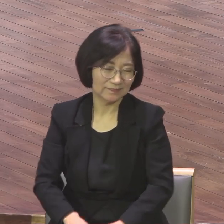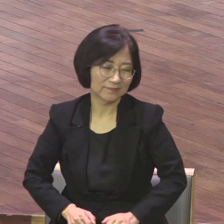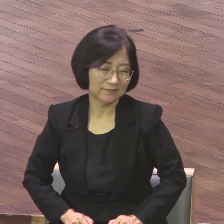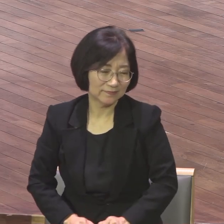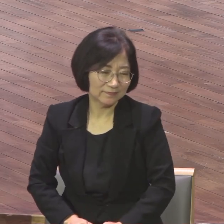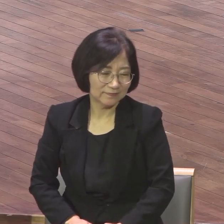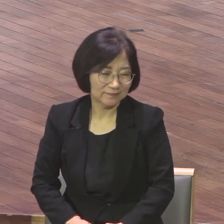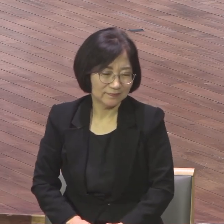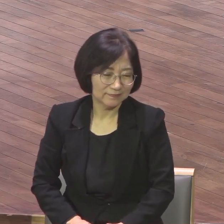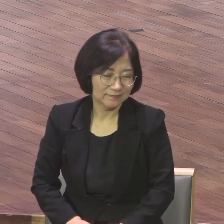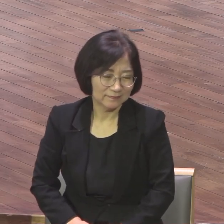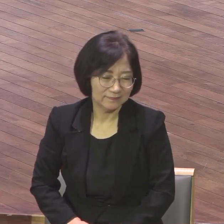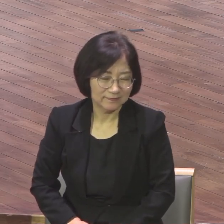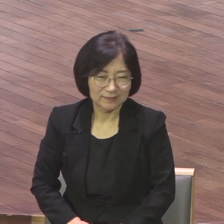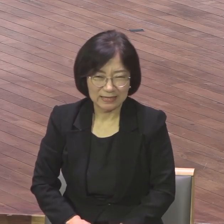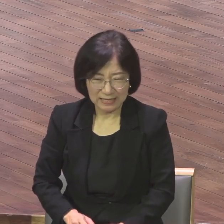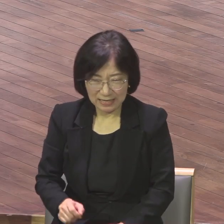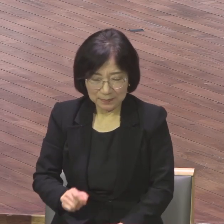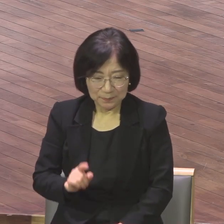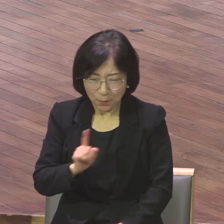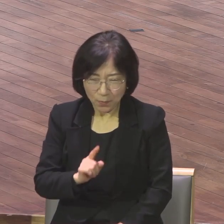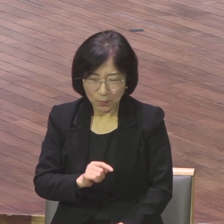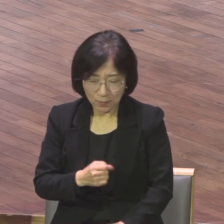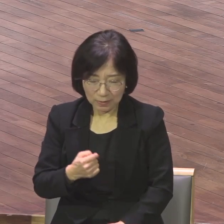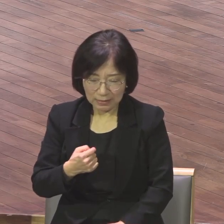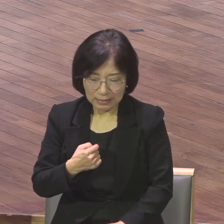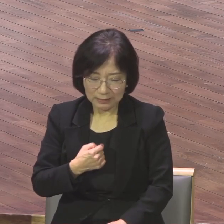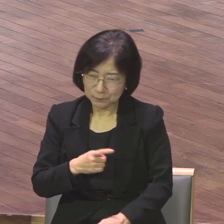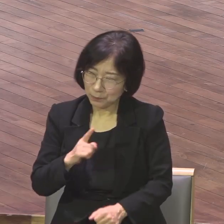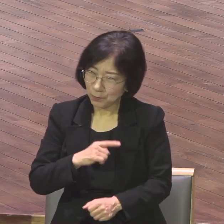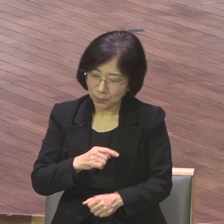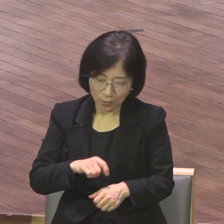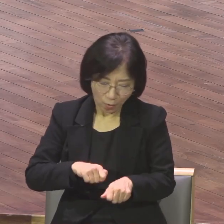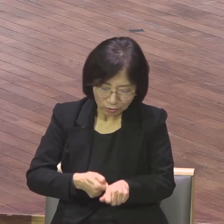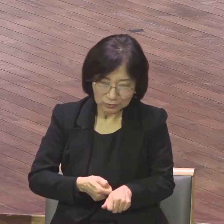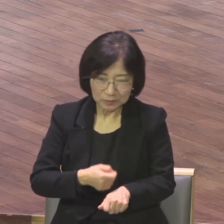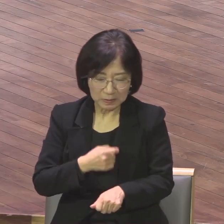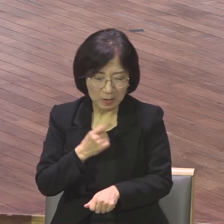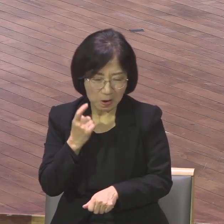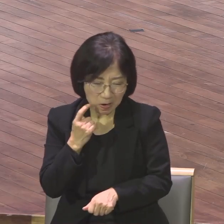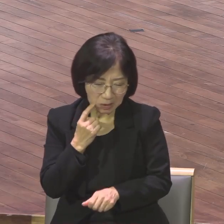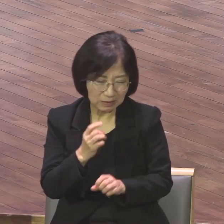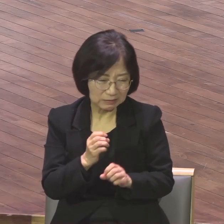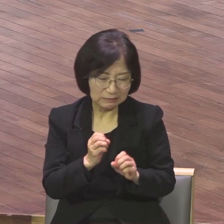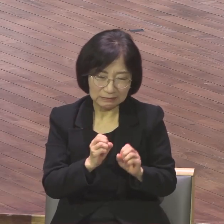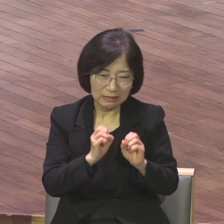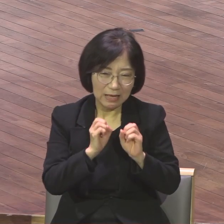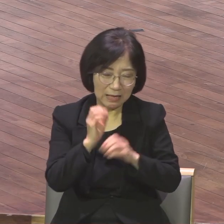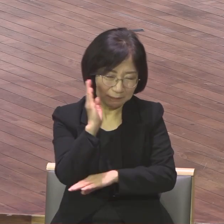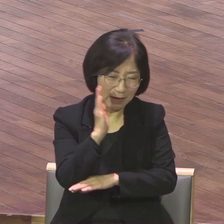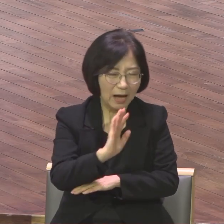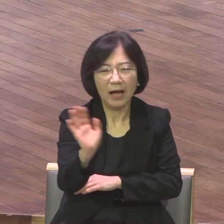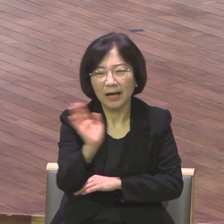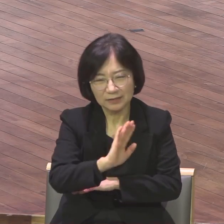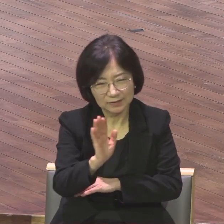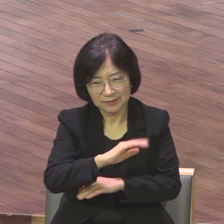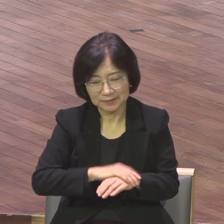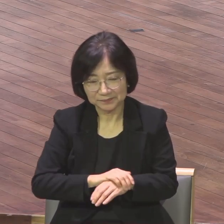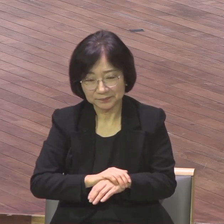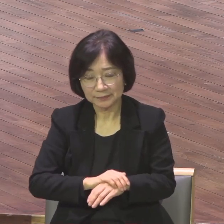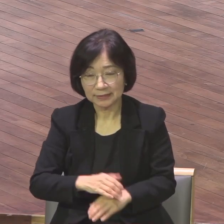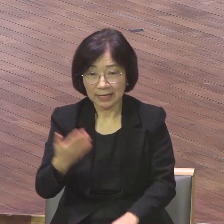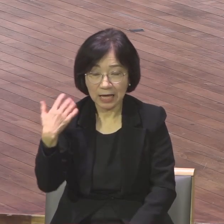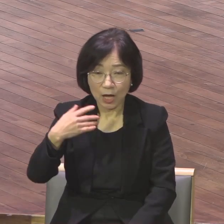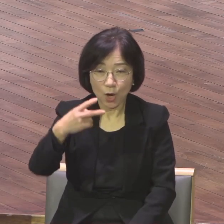아니고 속임수로 한 것도 아니다. 당시에 순회 설교자들이 많이 있었는데